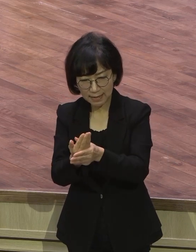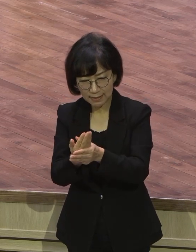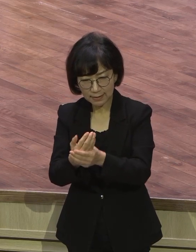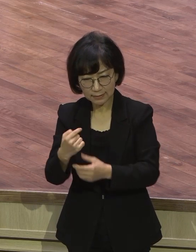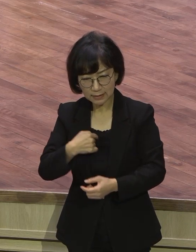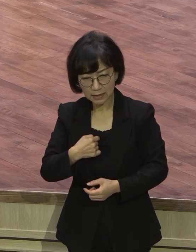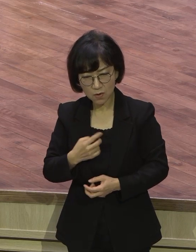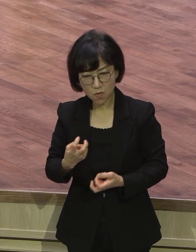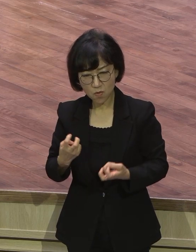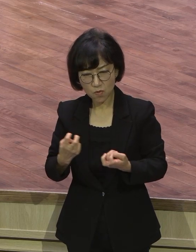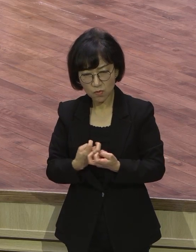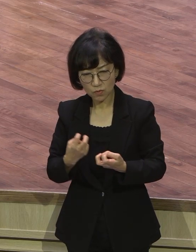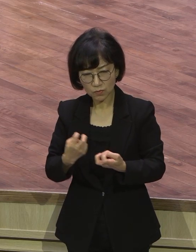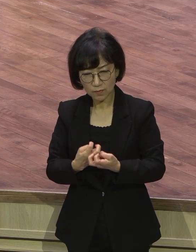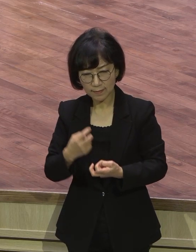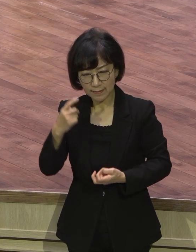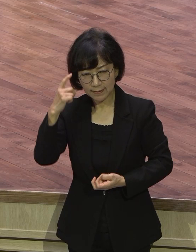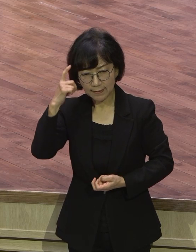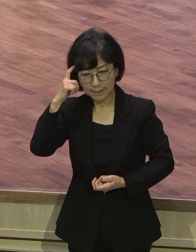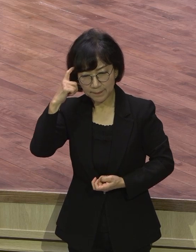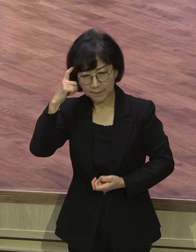라고 하는 질문이에요.